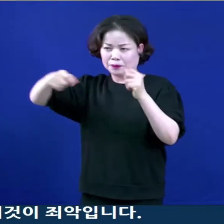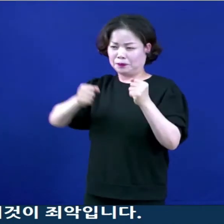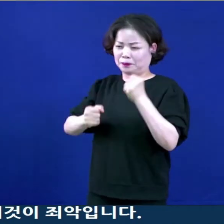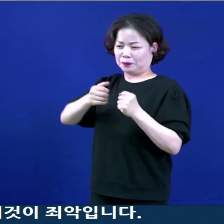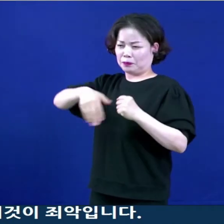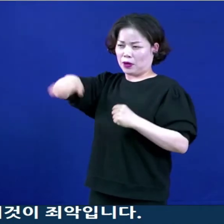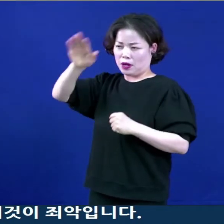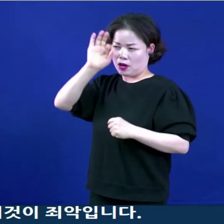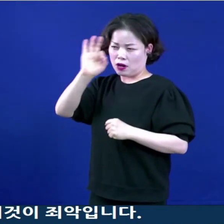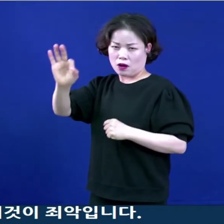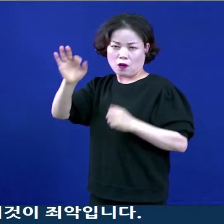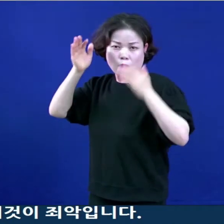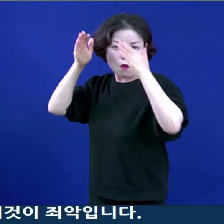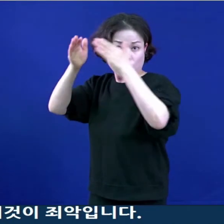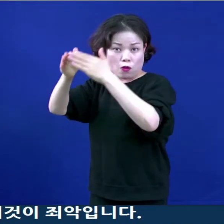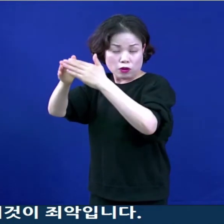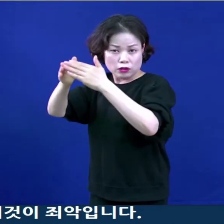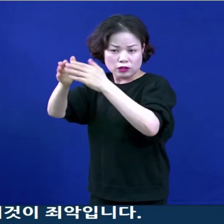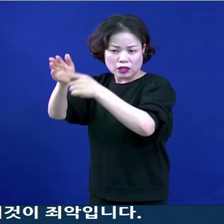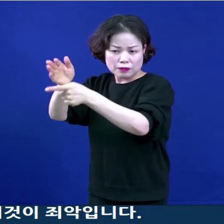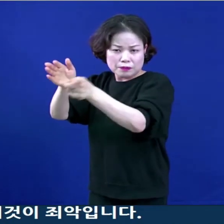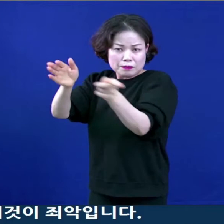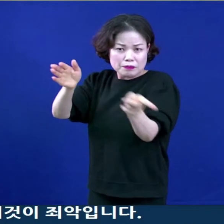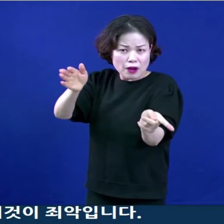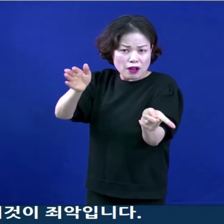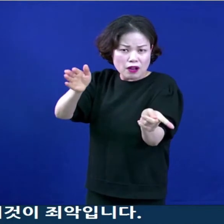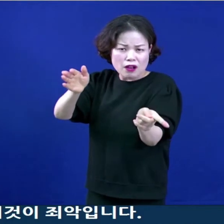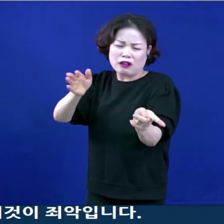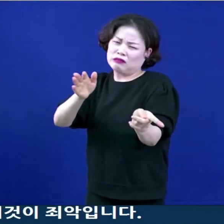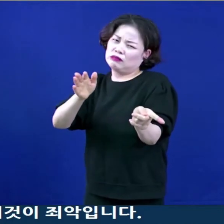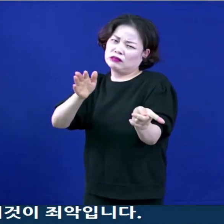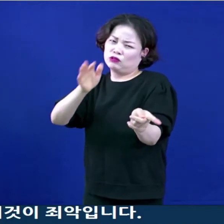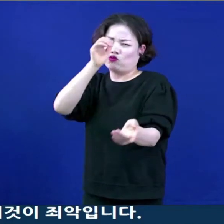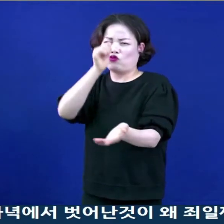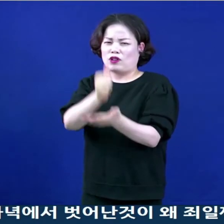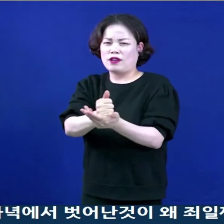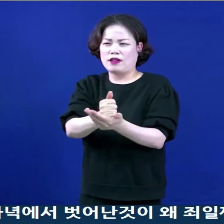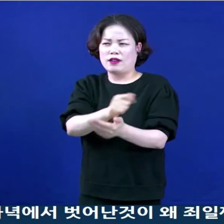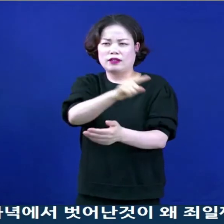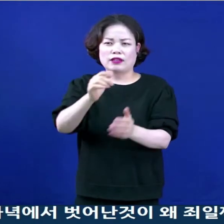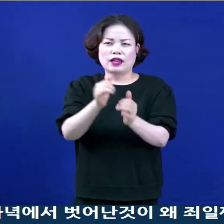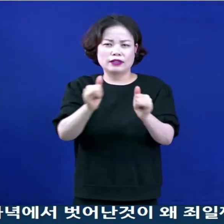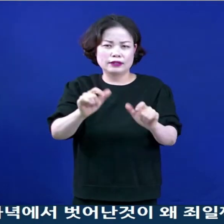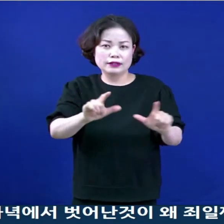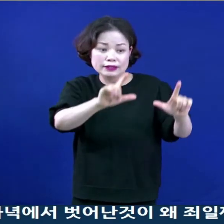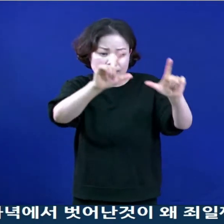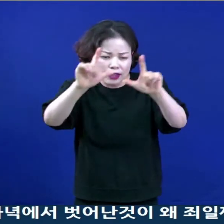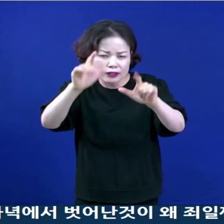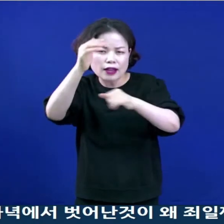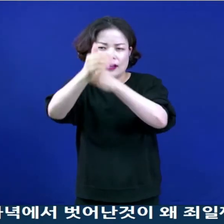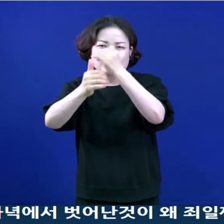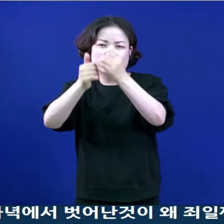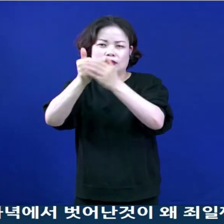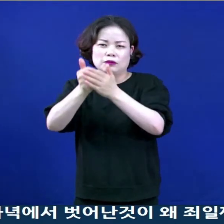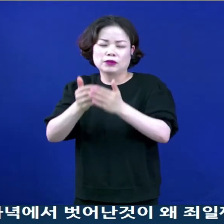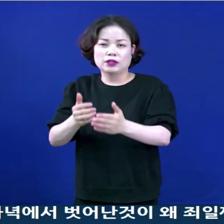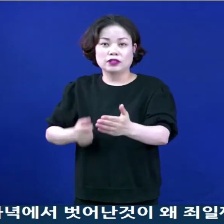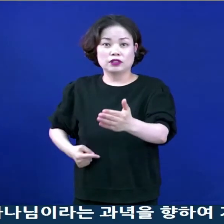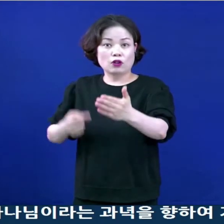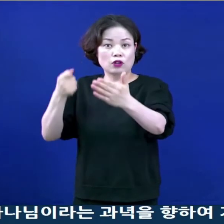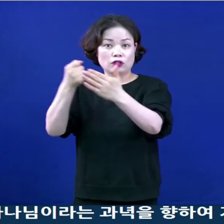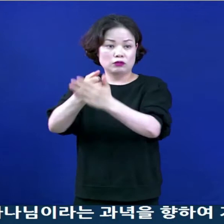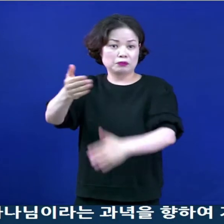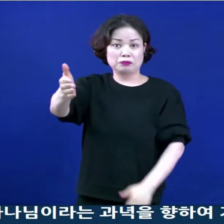이게 벗어났다, 이거 죄라고 볼 수 있겠죠. 나의 인생의 길이 하나님의 정해진